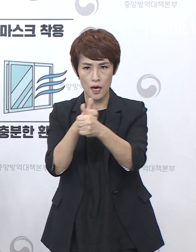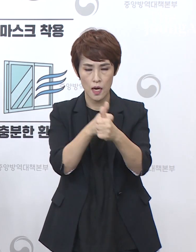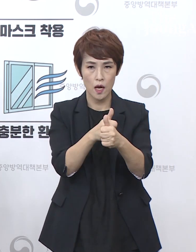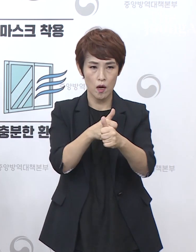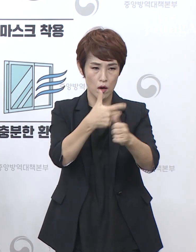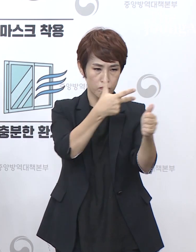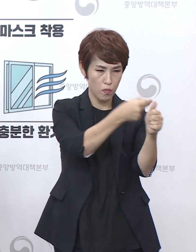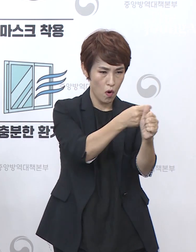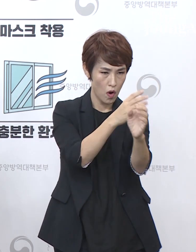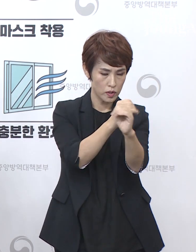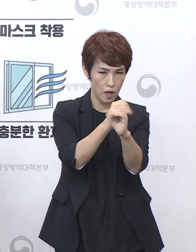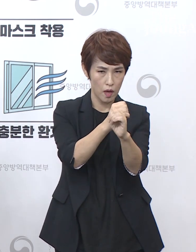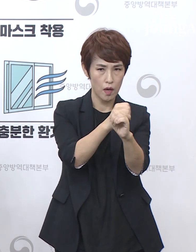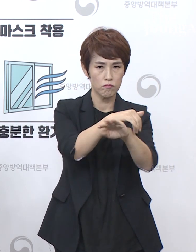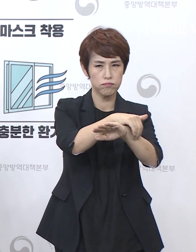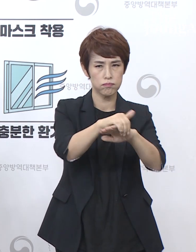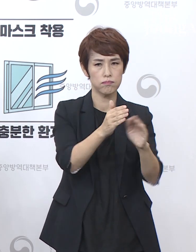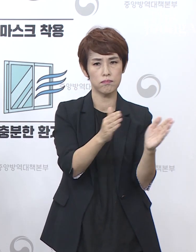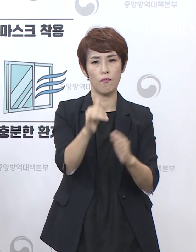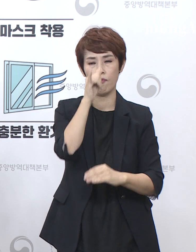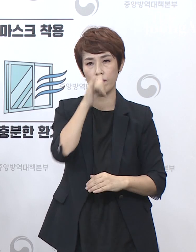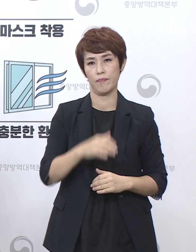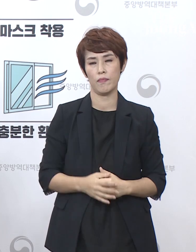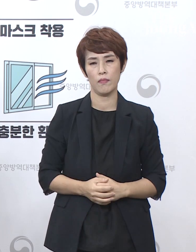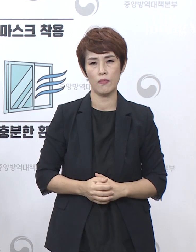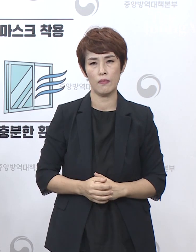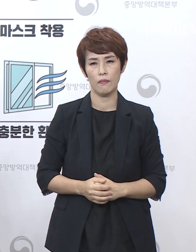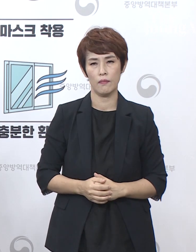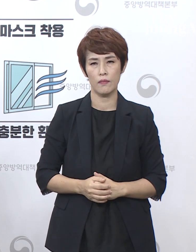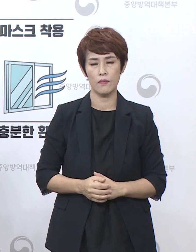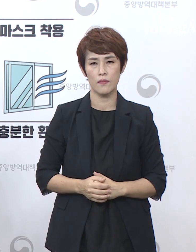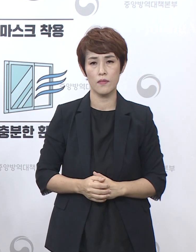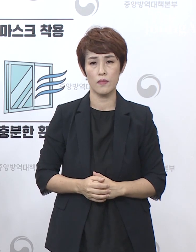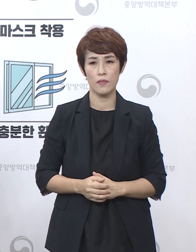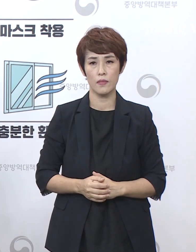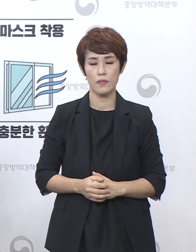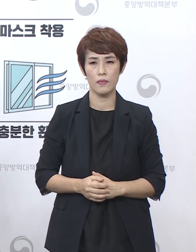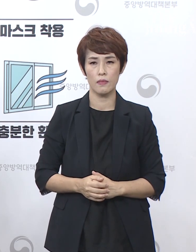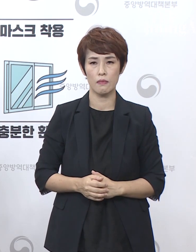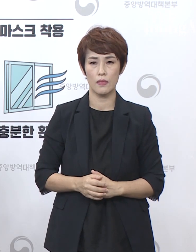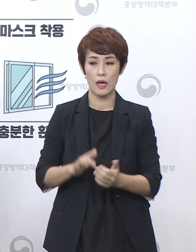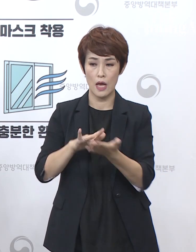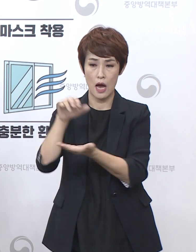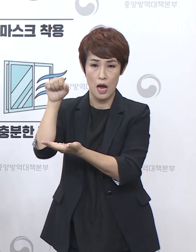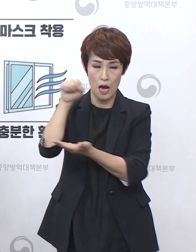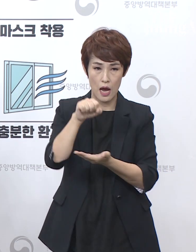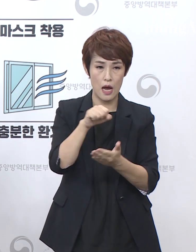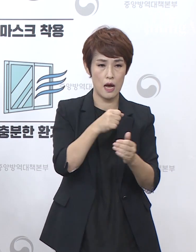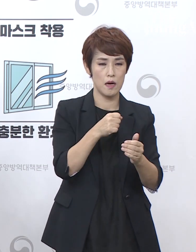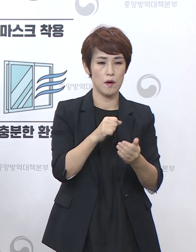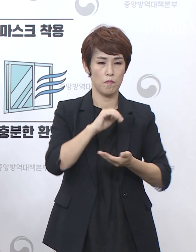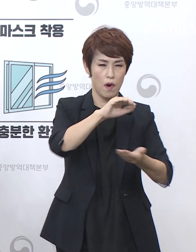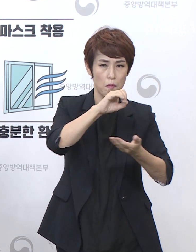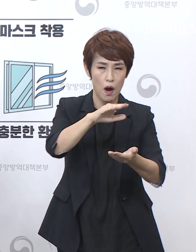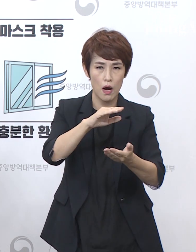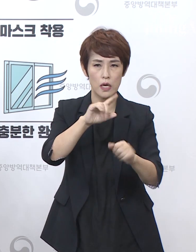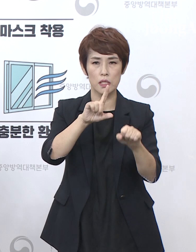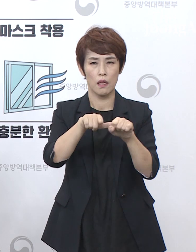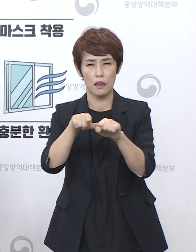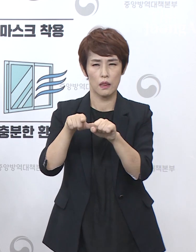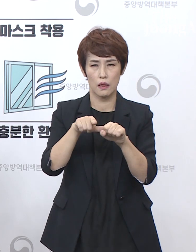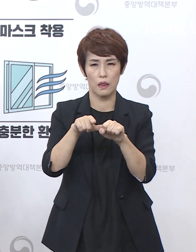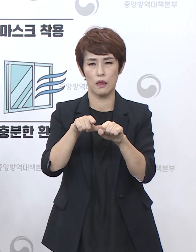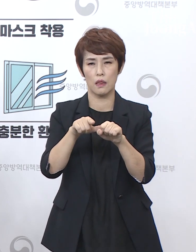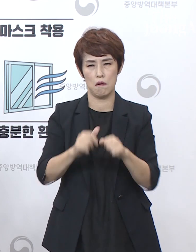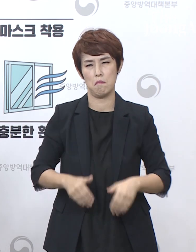일정을 정하고 있는 그런 상황이어서 굉장히 촉박한 기간들을 가지고 진행이 되는 그런 상황입니다. 지난번에 불가피하게